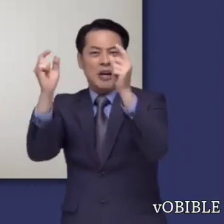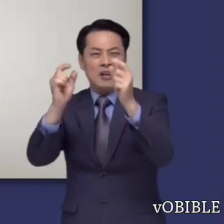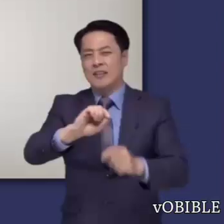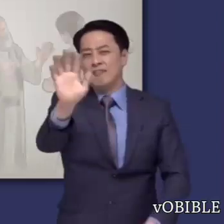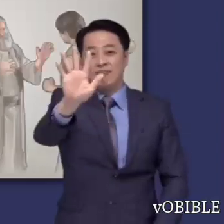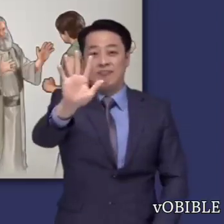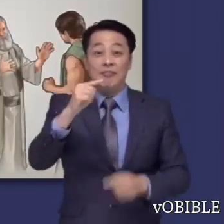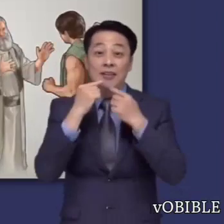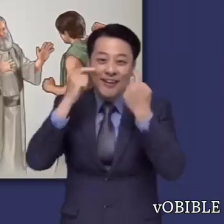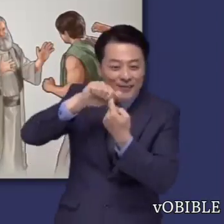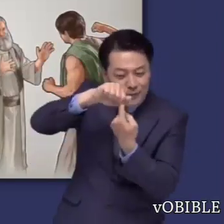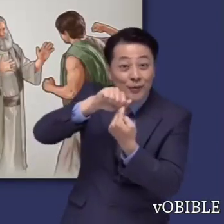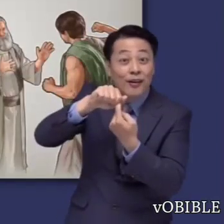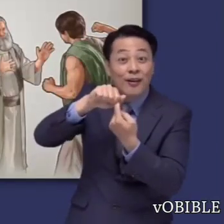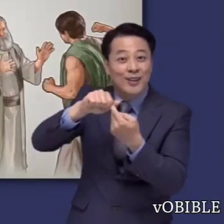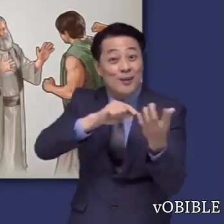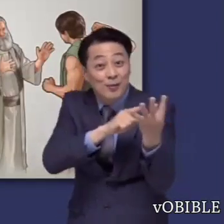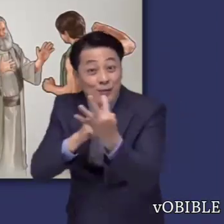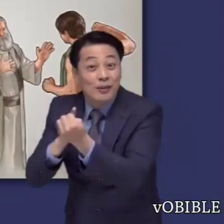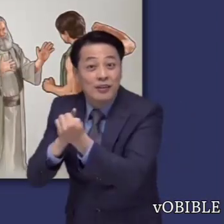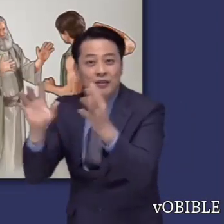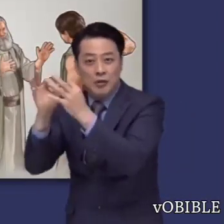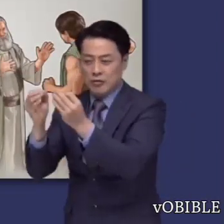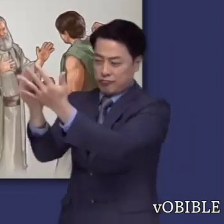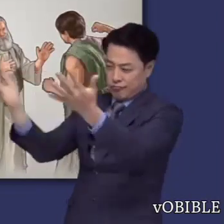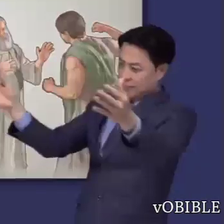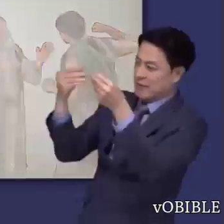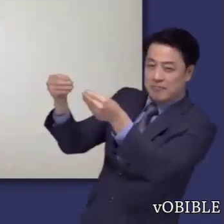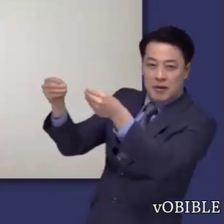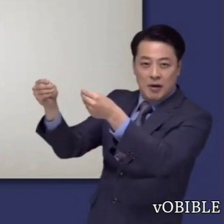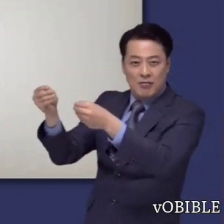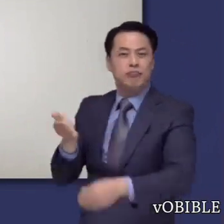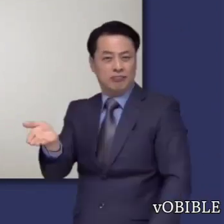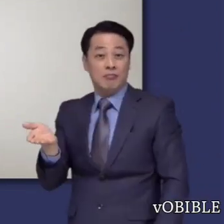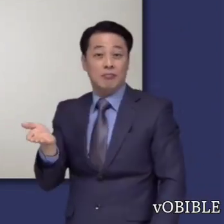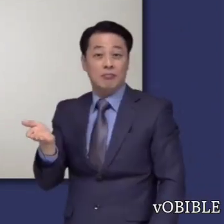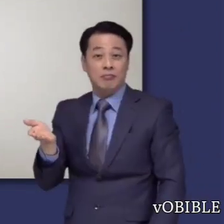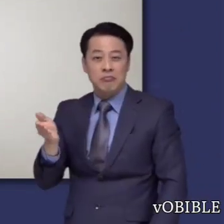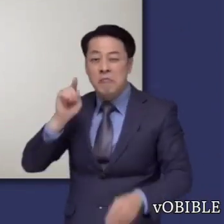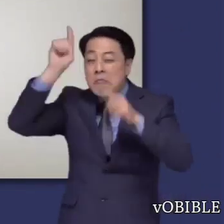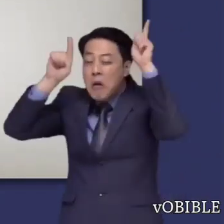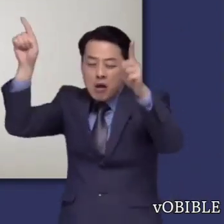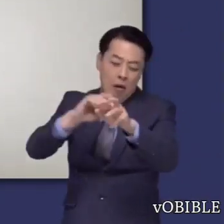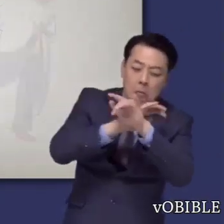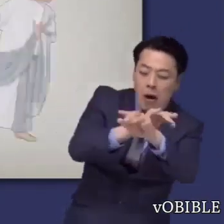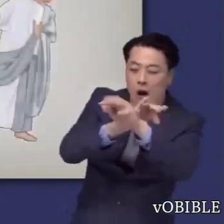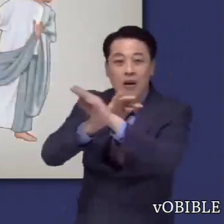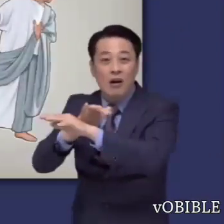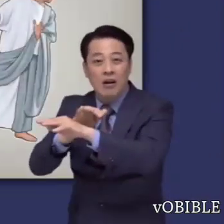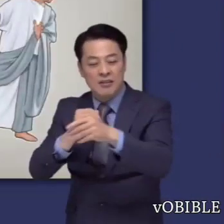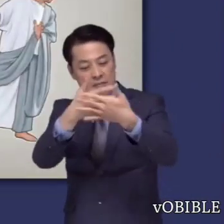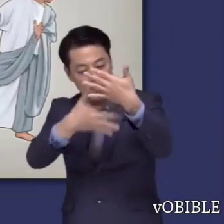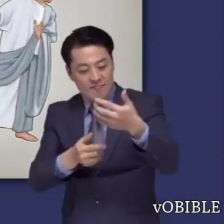避免争吵，以及要温和地对待所有人。最后，保罗告诉提多，跟摩